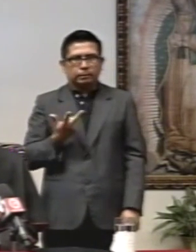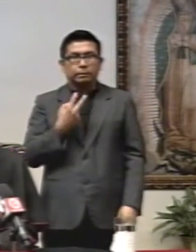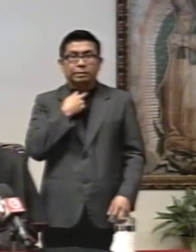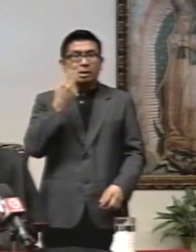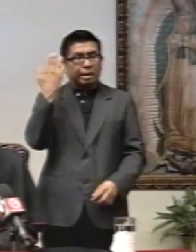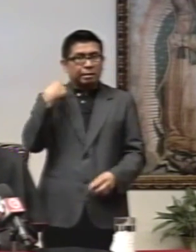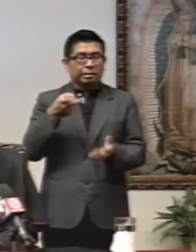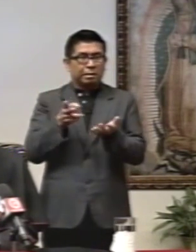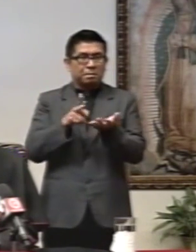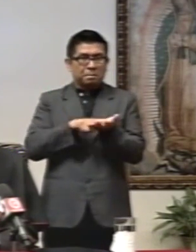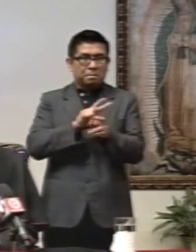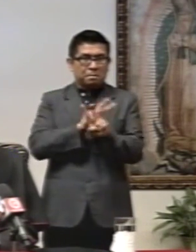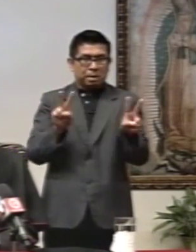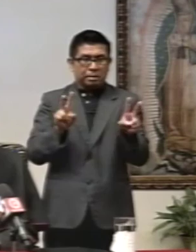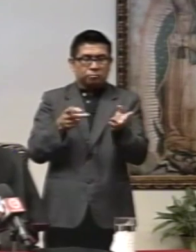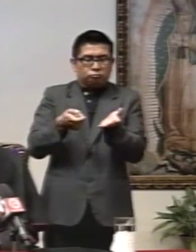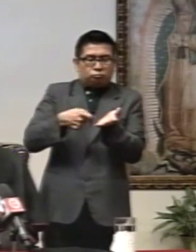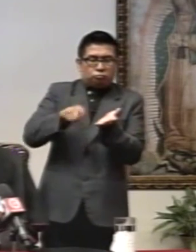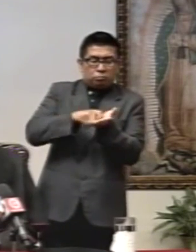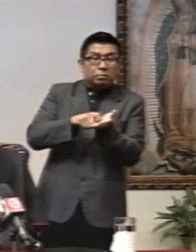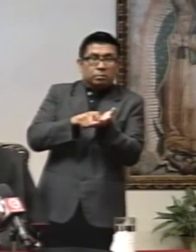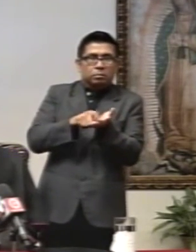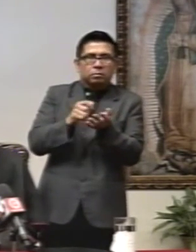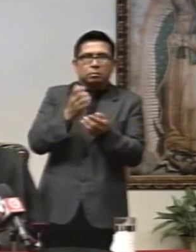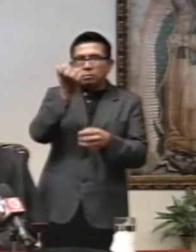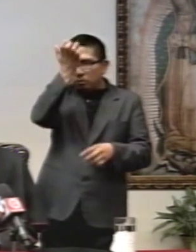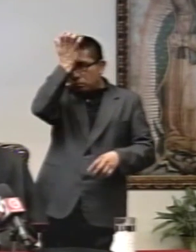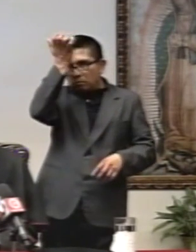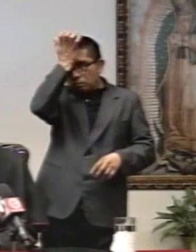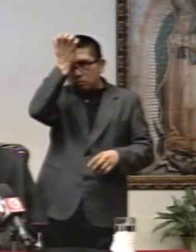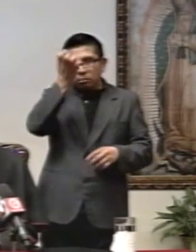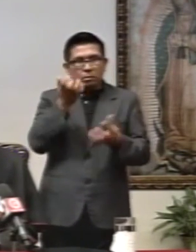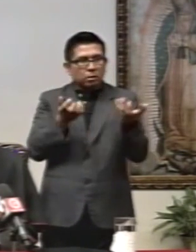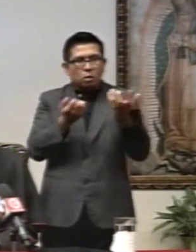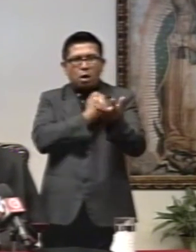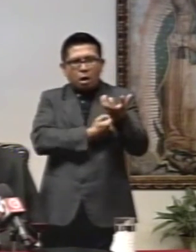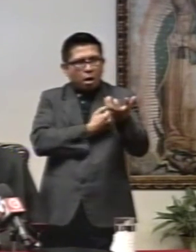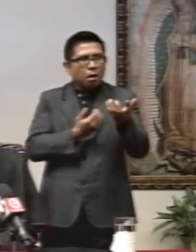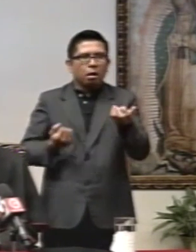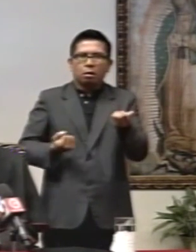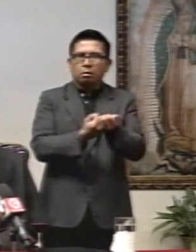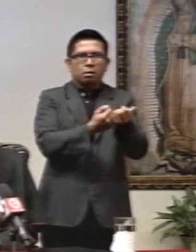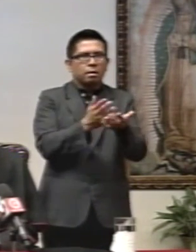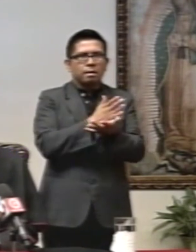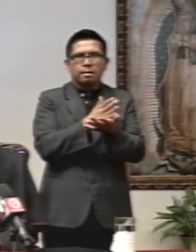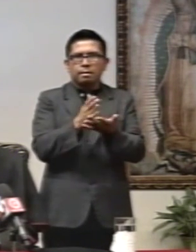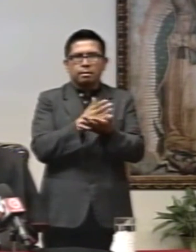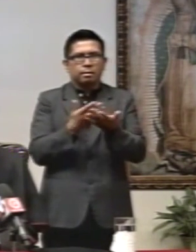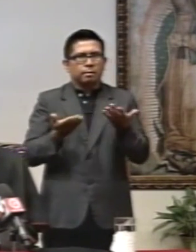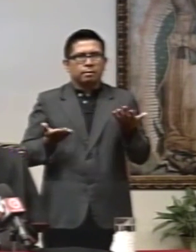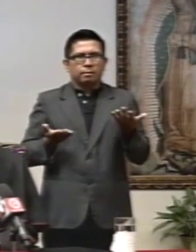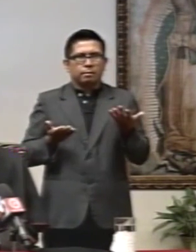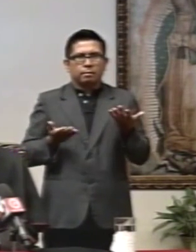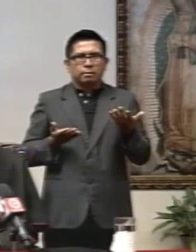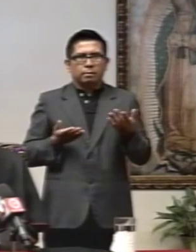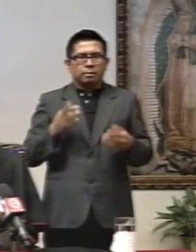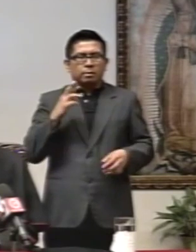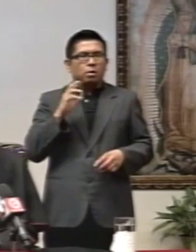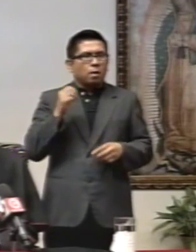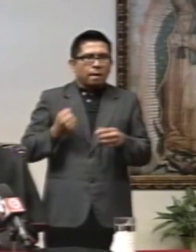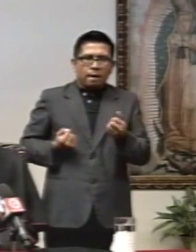los acuerdos de paz, se les falló a las víctimas. No ha habido la